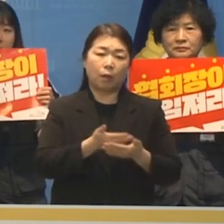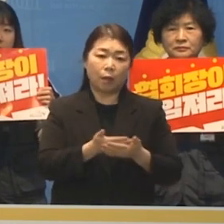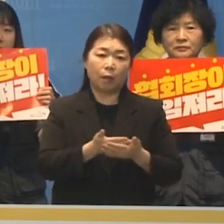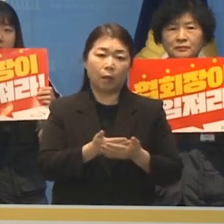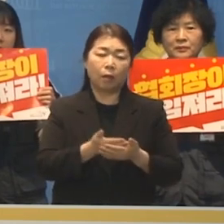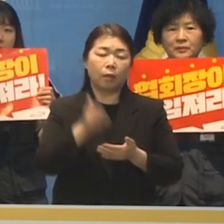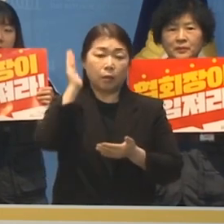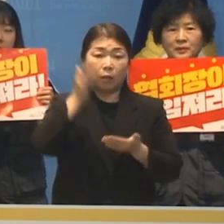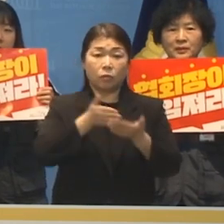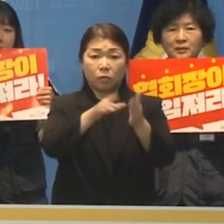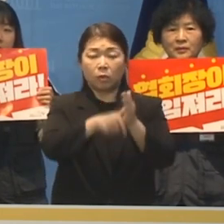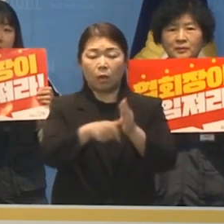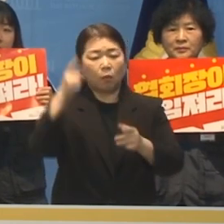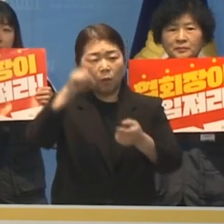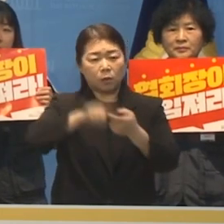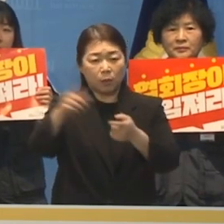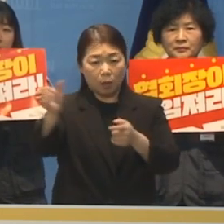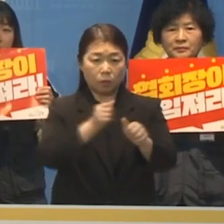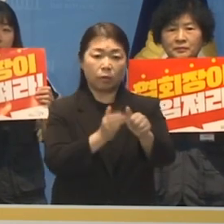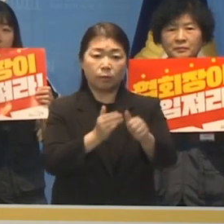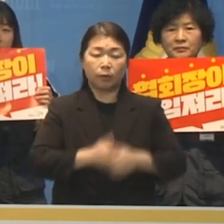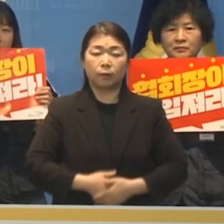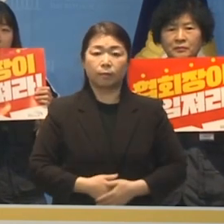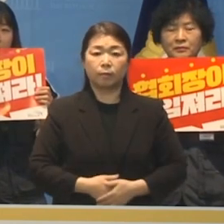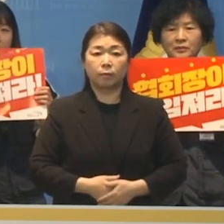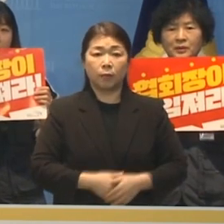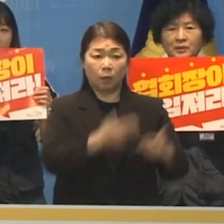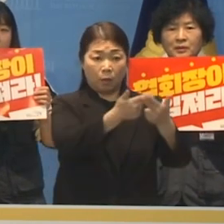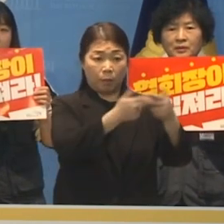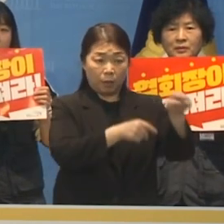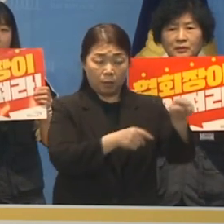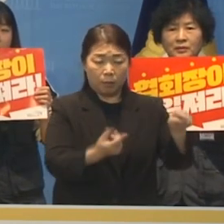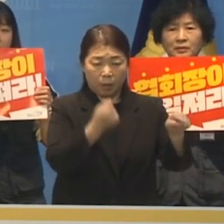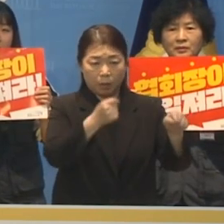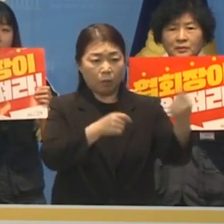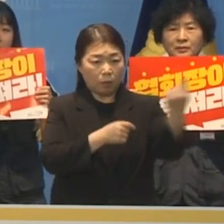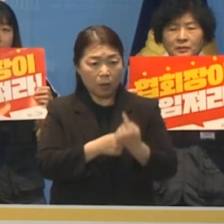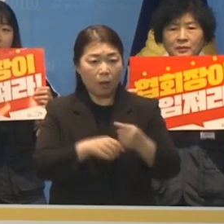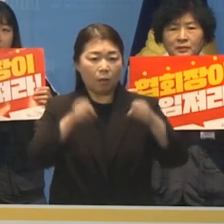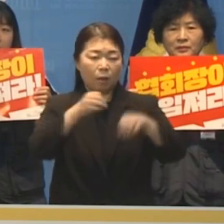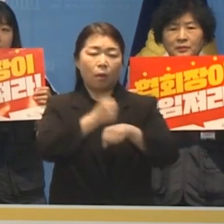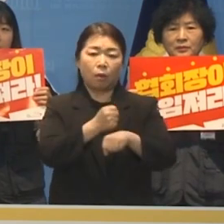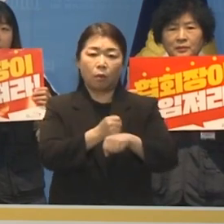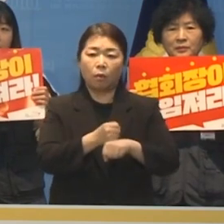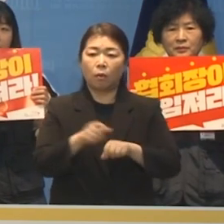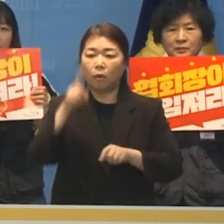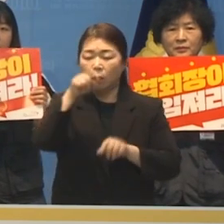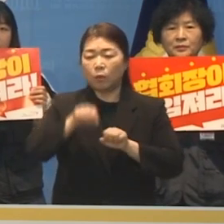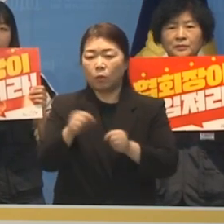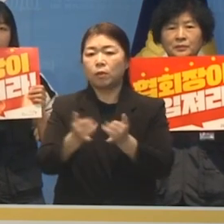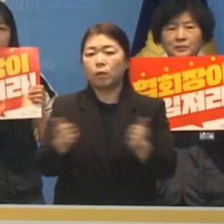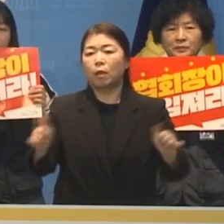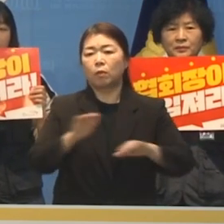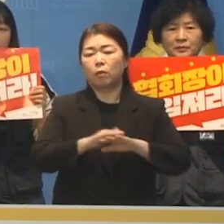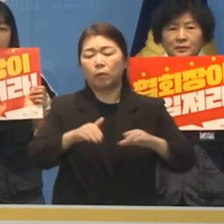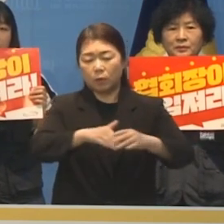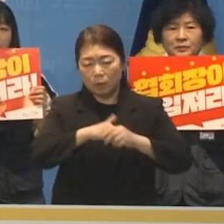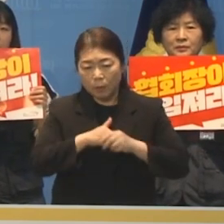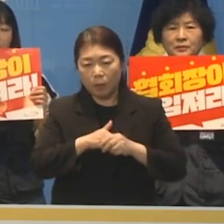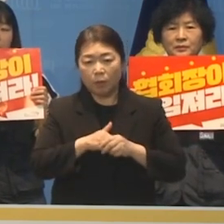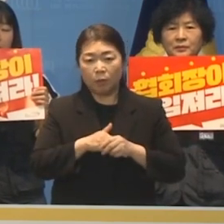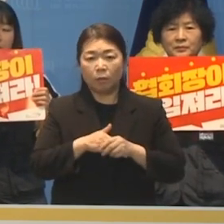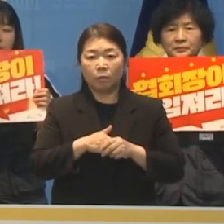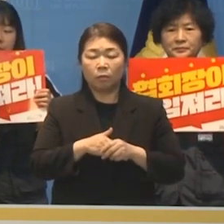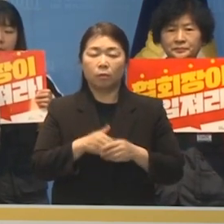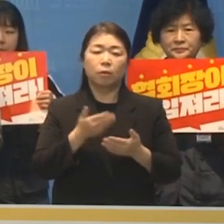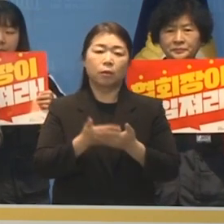가져주십시오. 하루빨리 협회가 대화에 나서서 우리 미화 노동자들의 손을 잡아주기를 진심으로 호소드립니다.